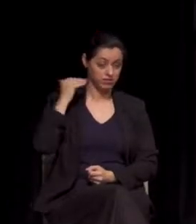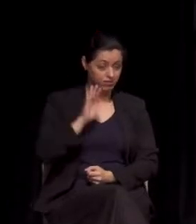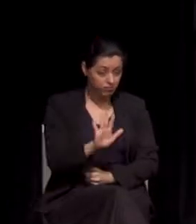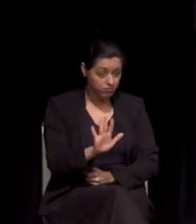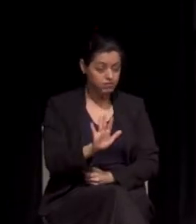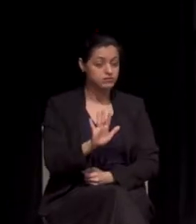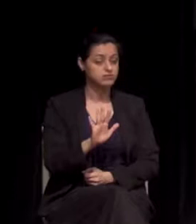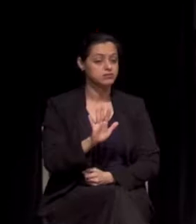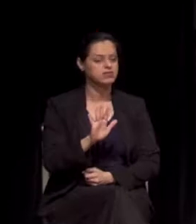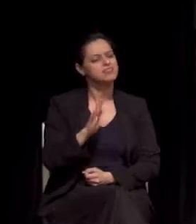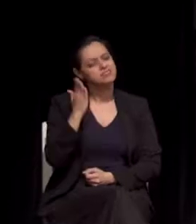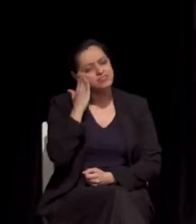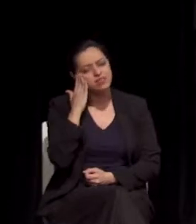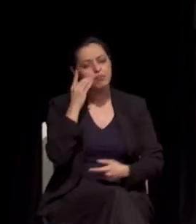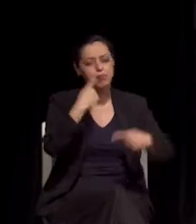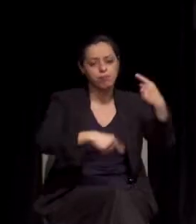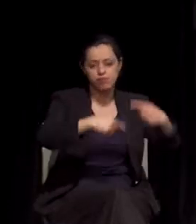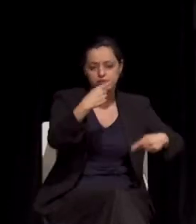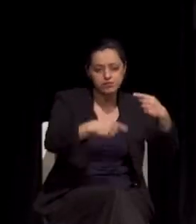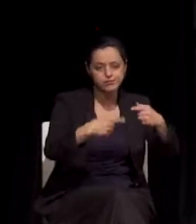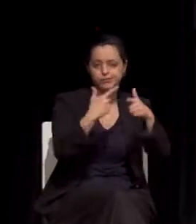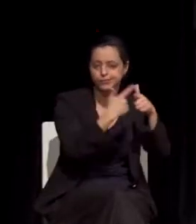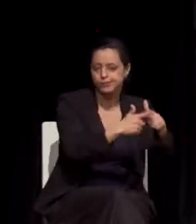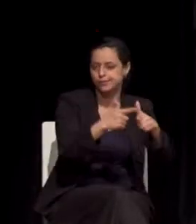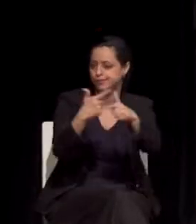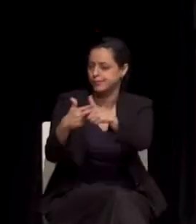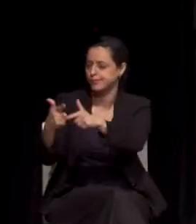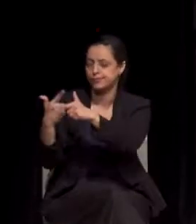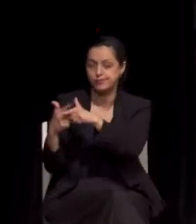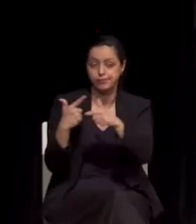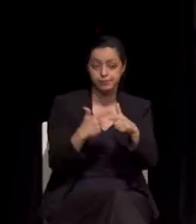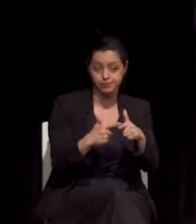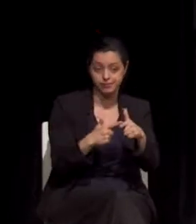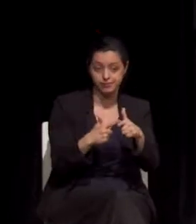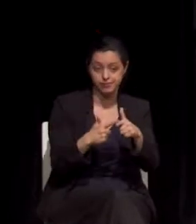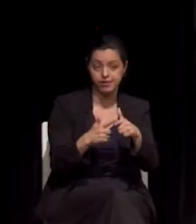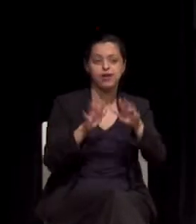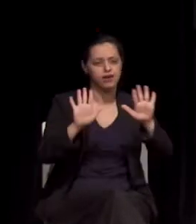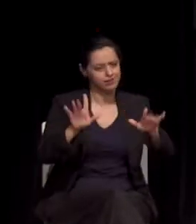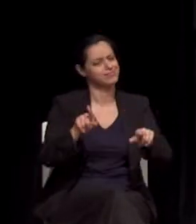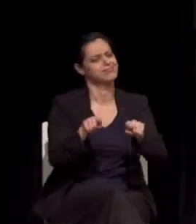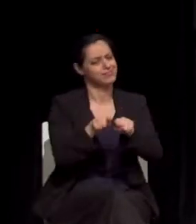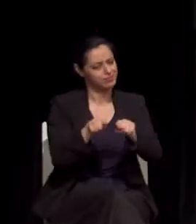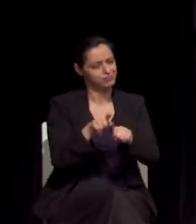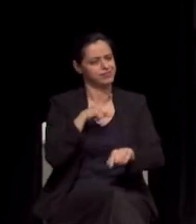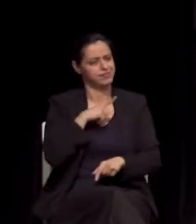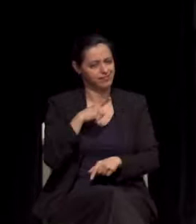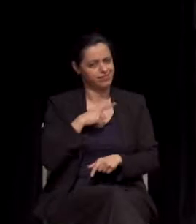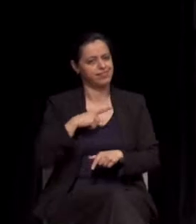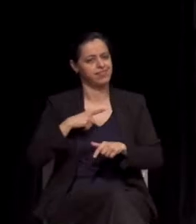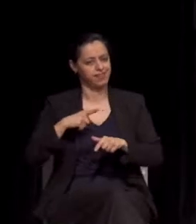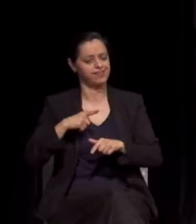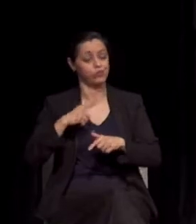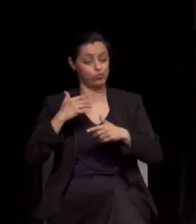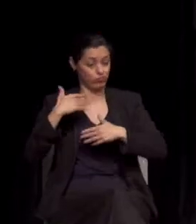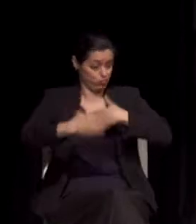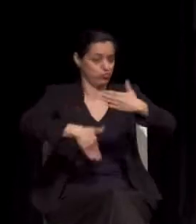ocorrido vários retrocessos, os avanços que aconteceram, eles não começaram